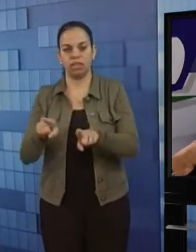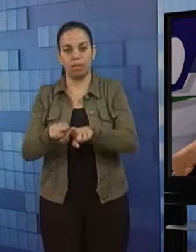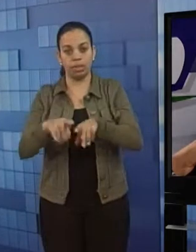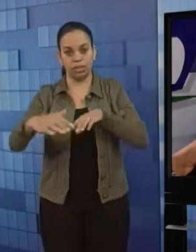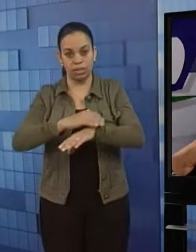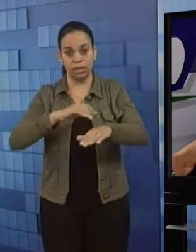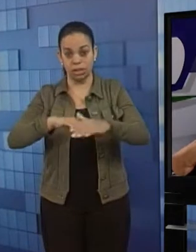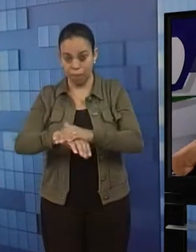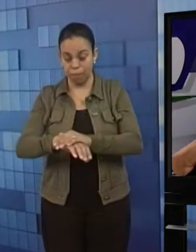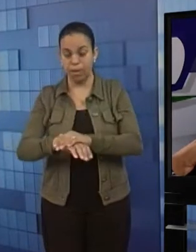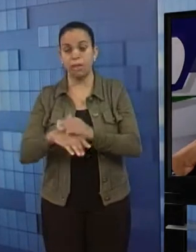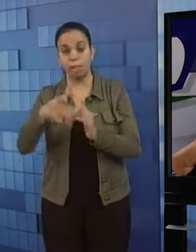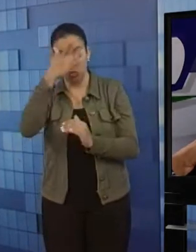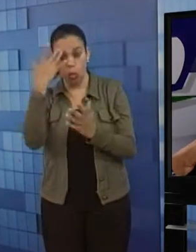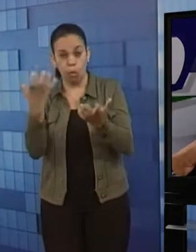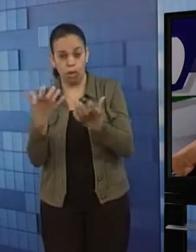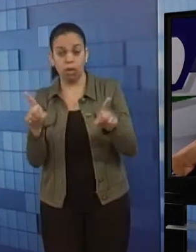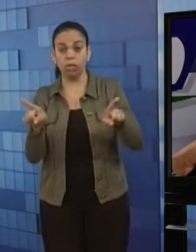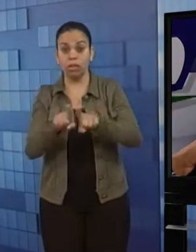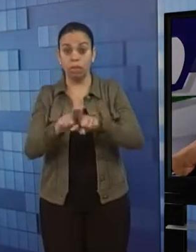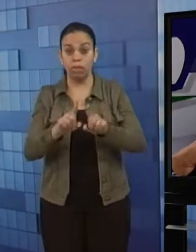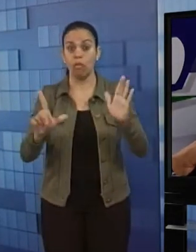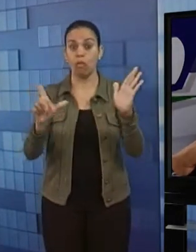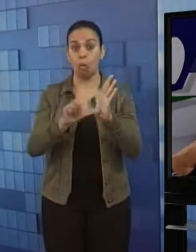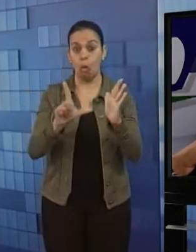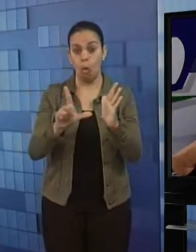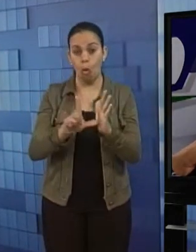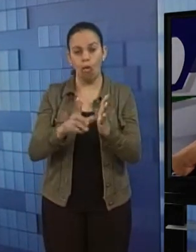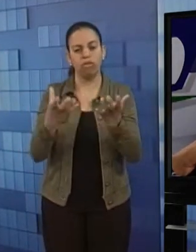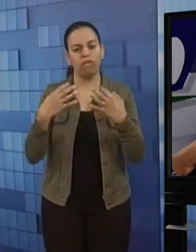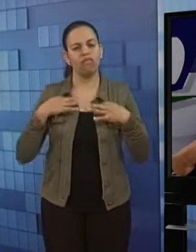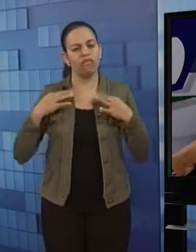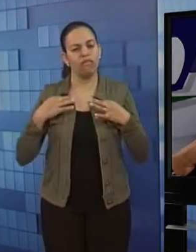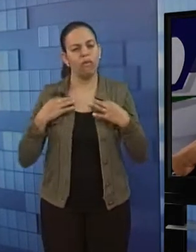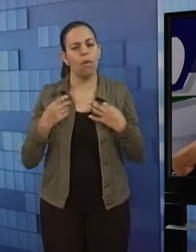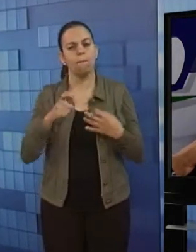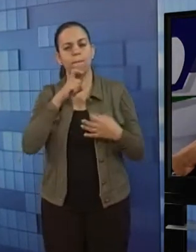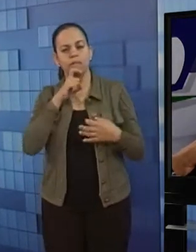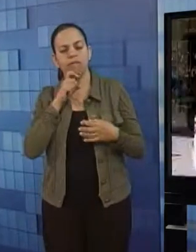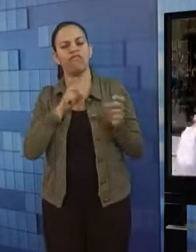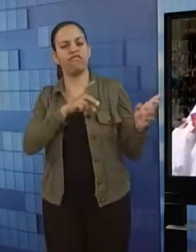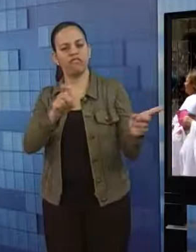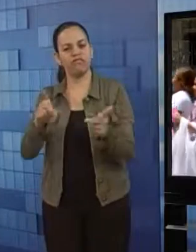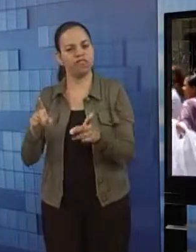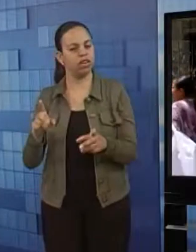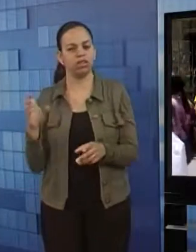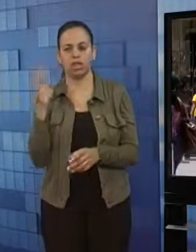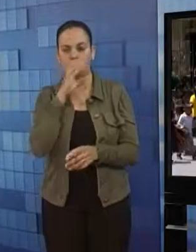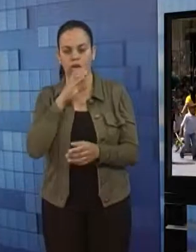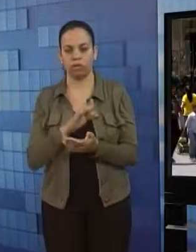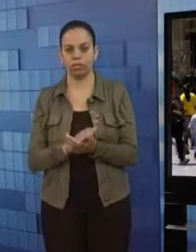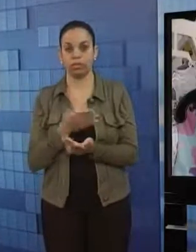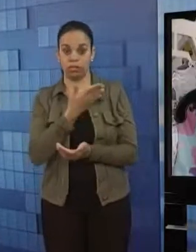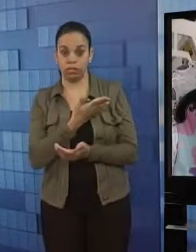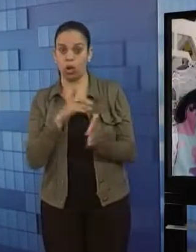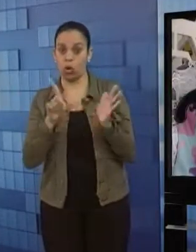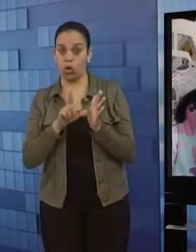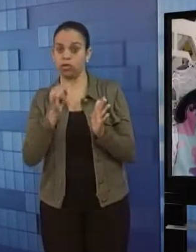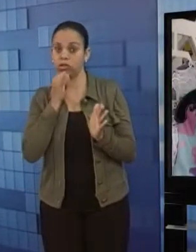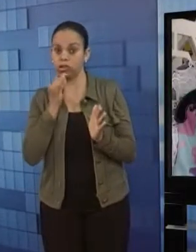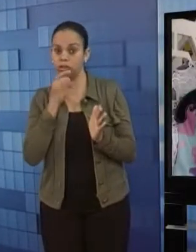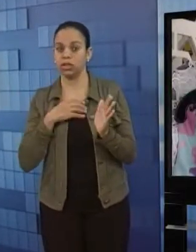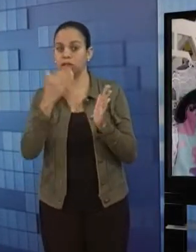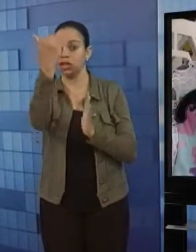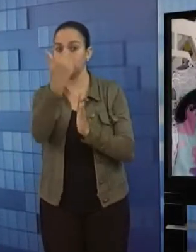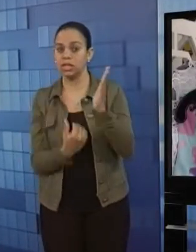sapato. E a loja também quer desfazer dos produtos do inverno com a nova estação. Nesta loja, por exemplo, os